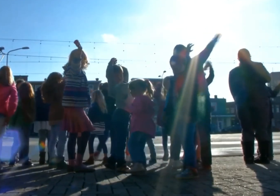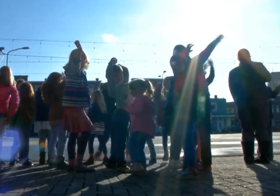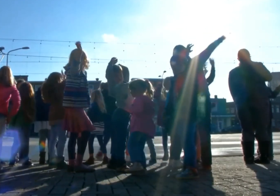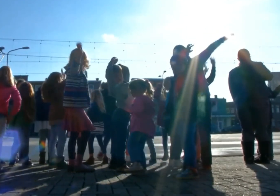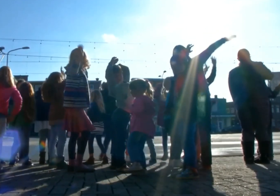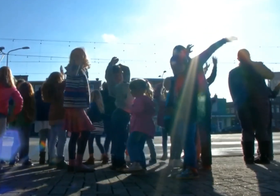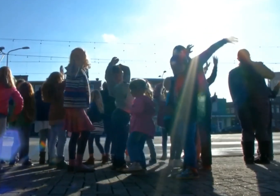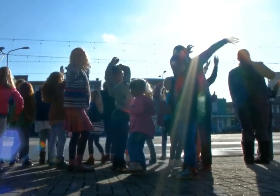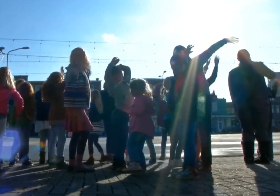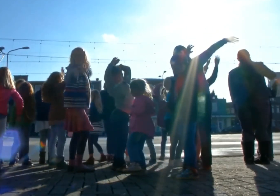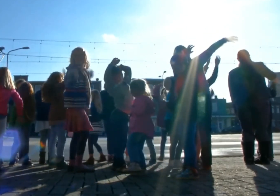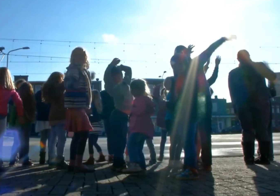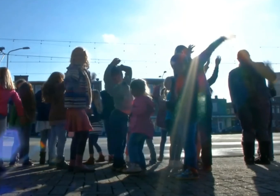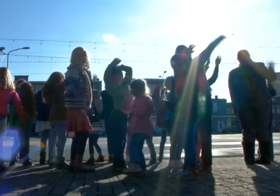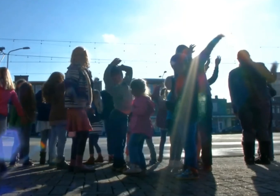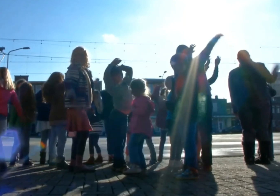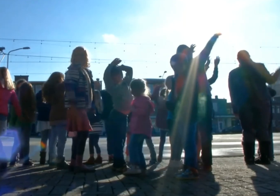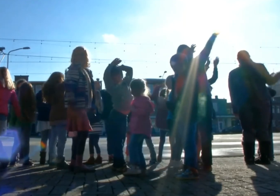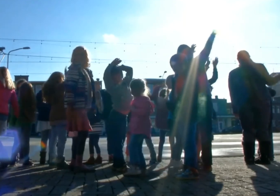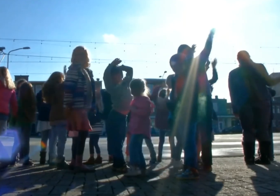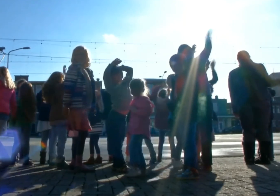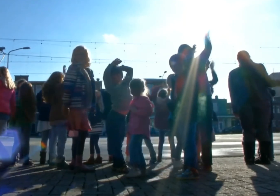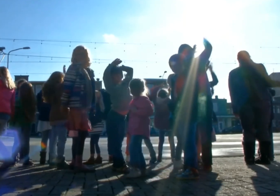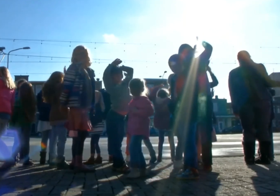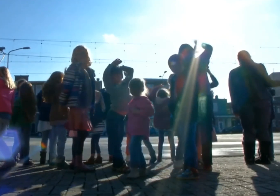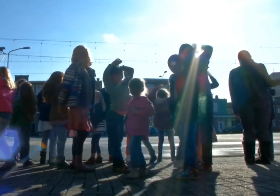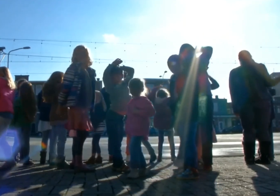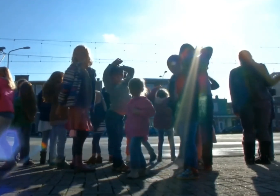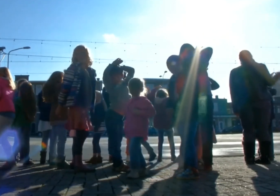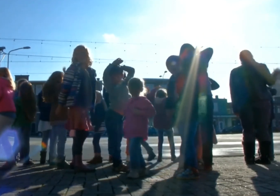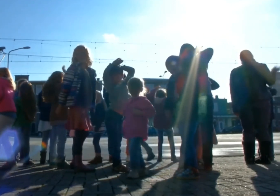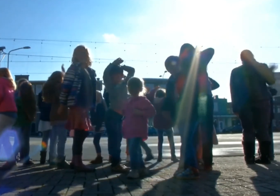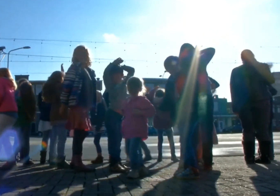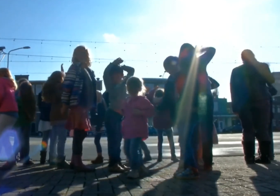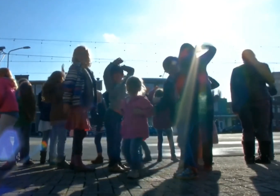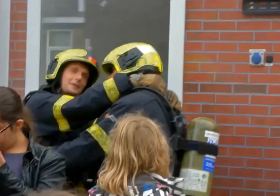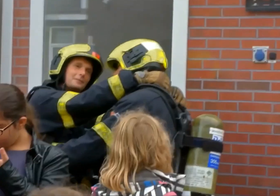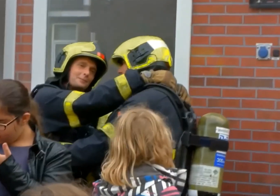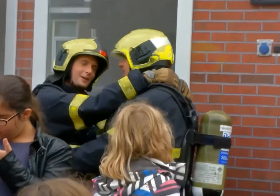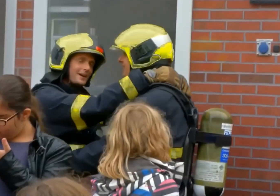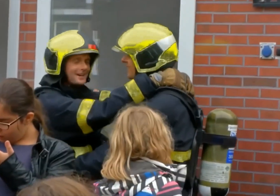Yeah.